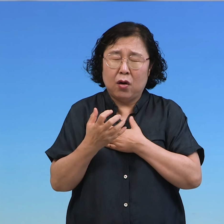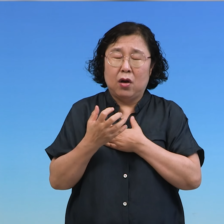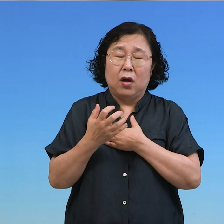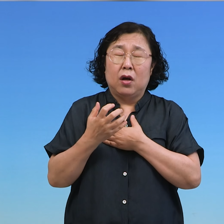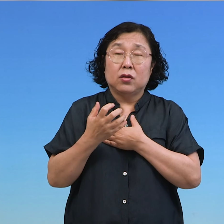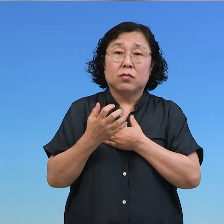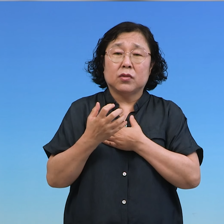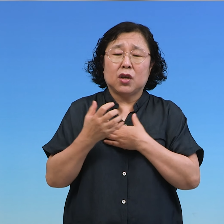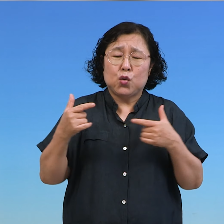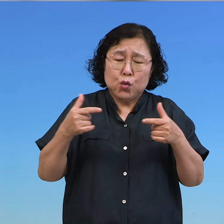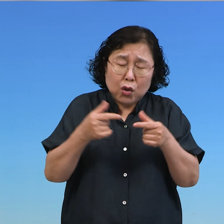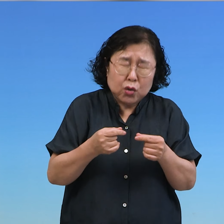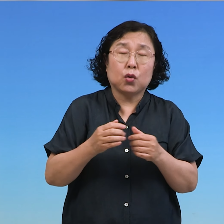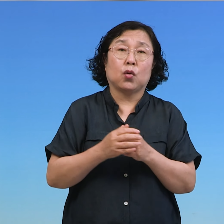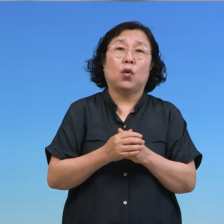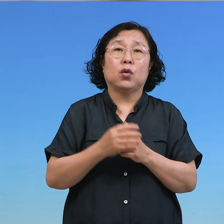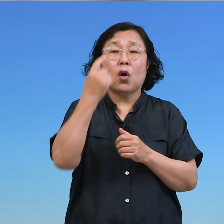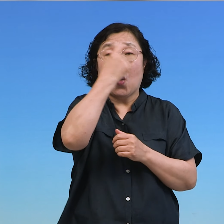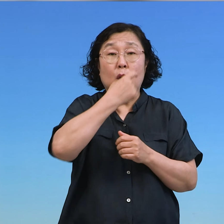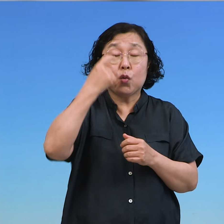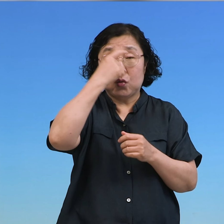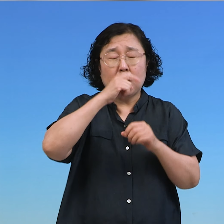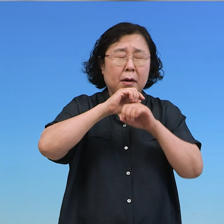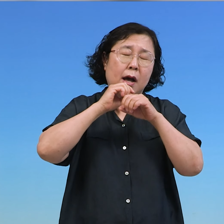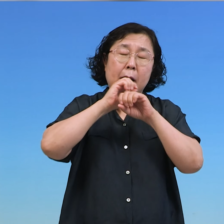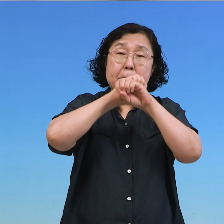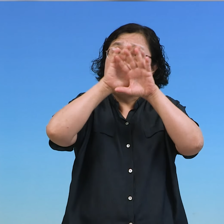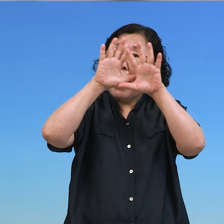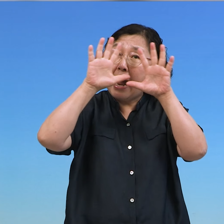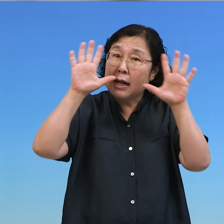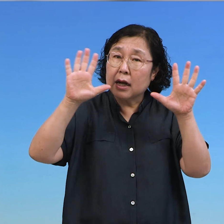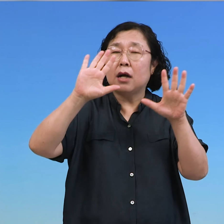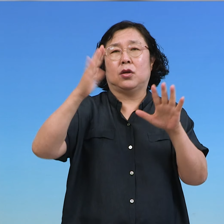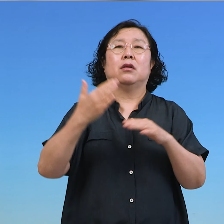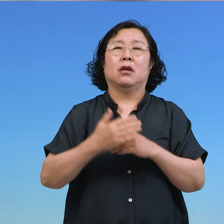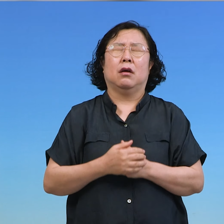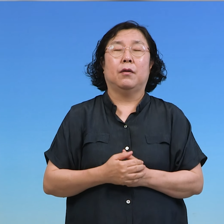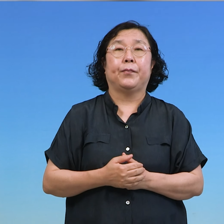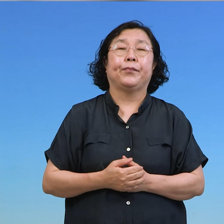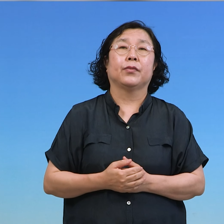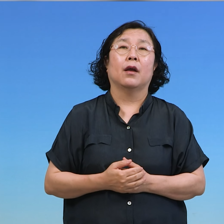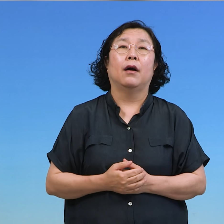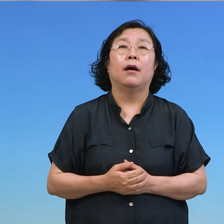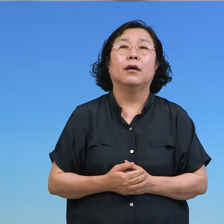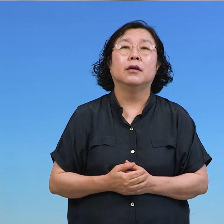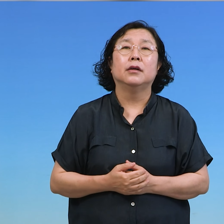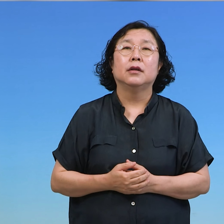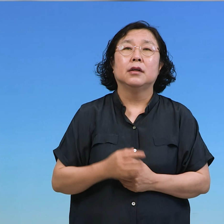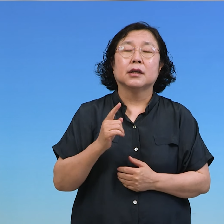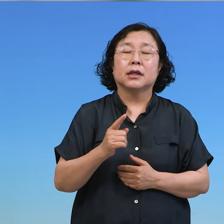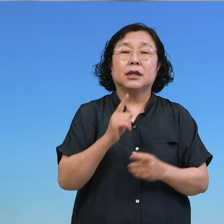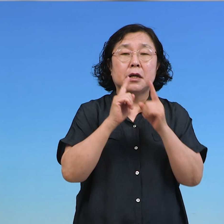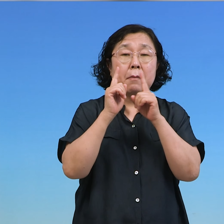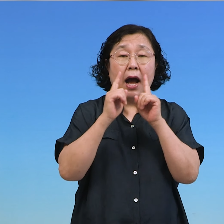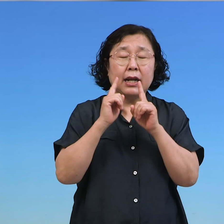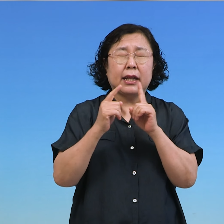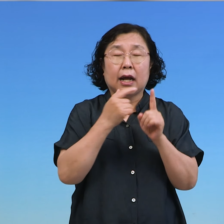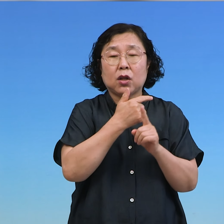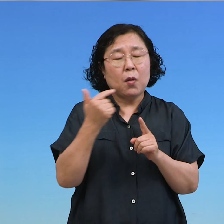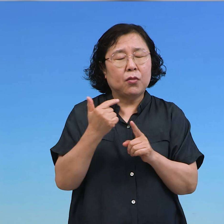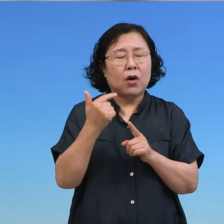오랜만에 아들 목사님이 딱 보기에 어? 아버지 뭔가 달라지셨어요? 그게 참